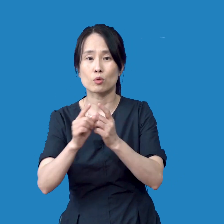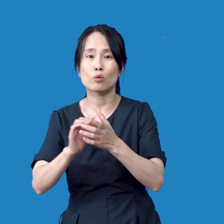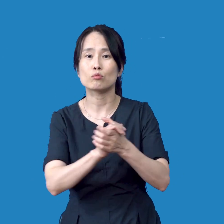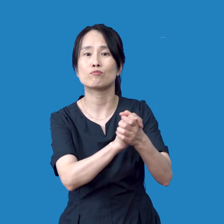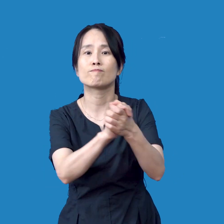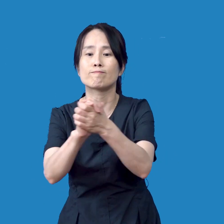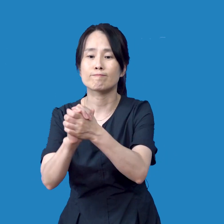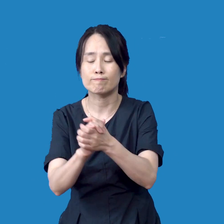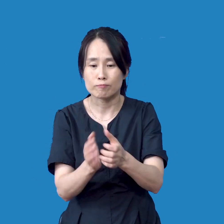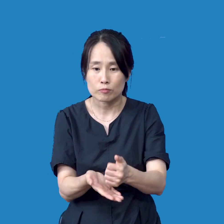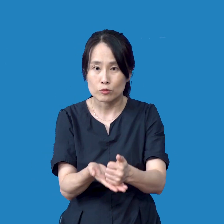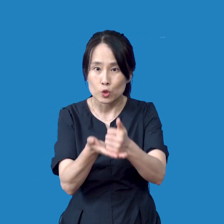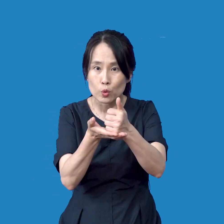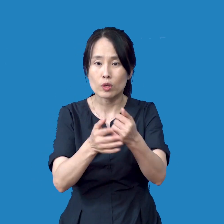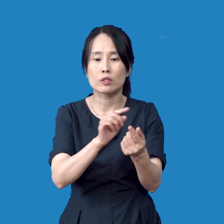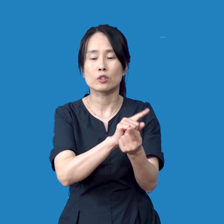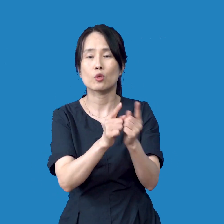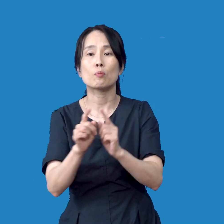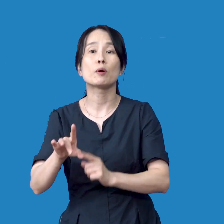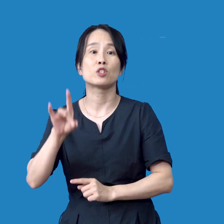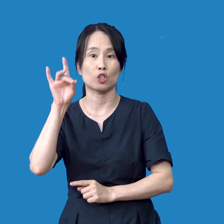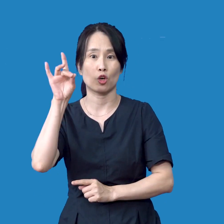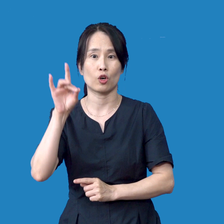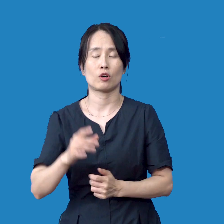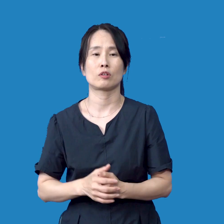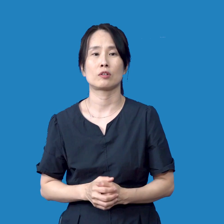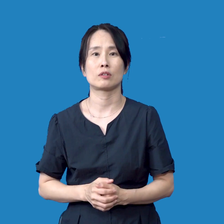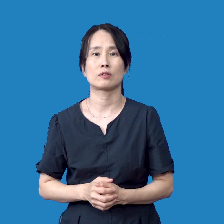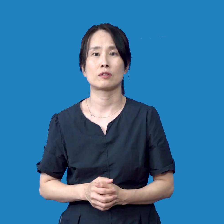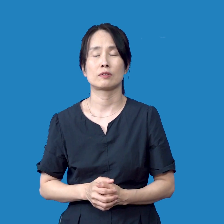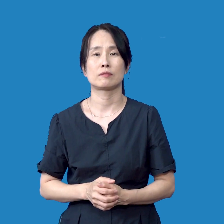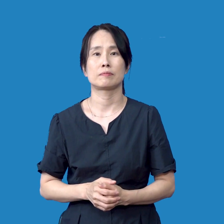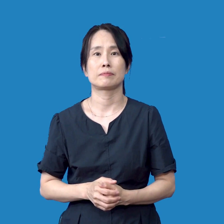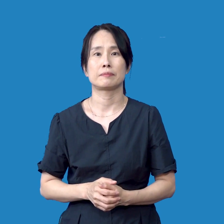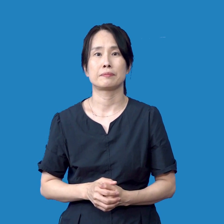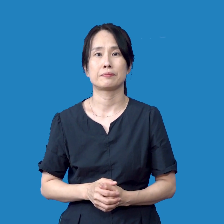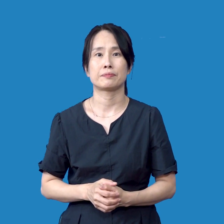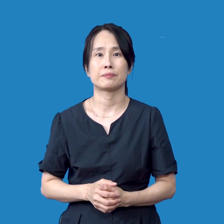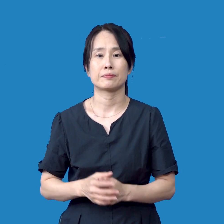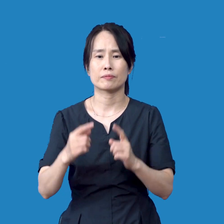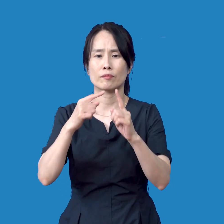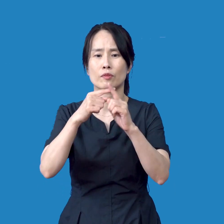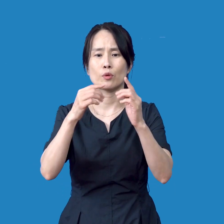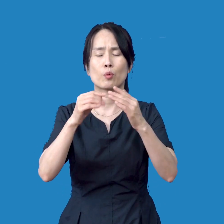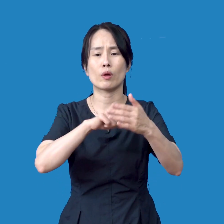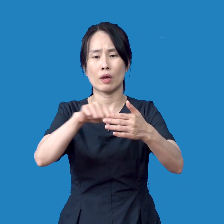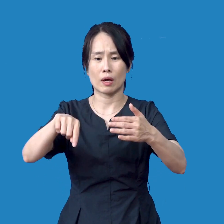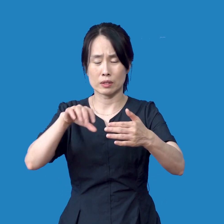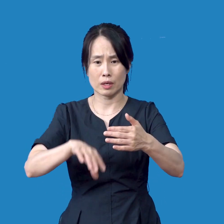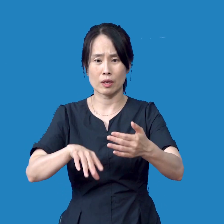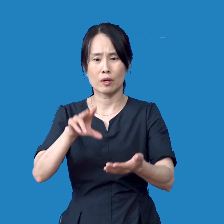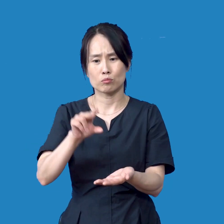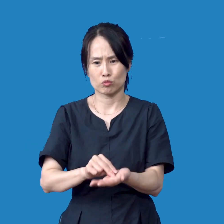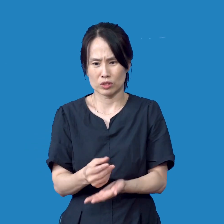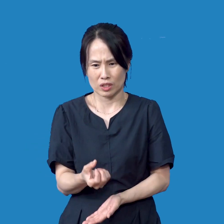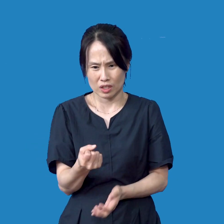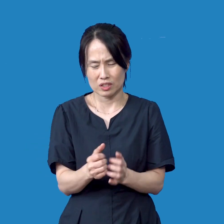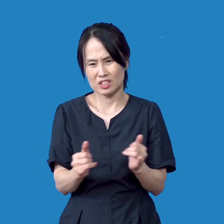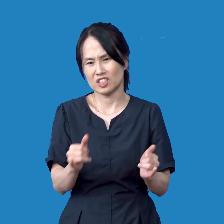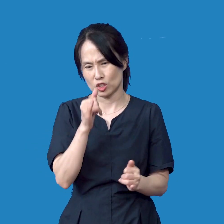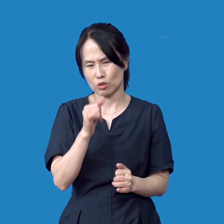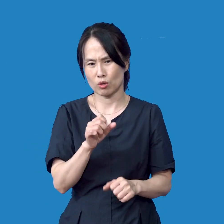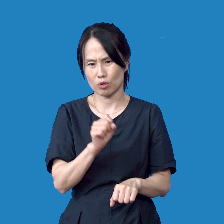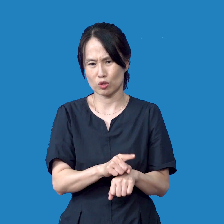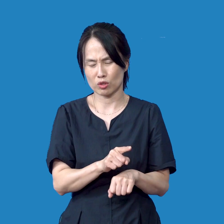서로 우애하고 존경하기를 서로 먼저 하며. 교회 안에 문제가 있는 사람들이 있지요.